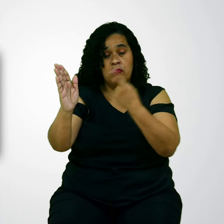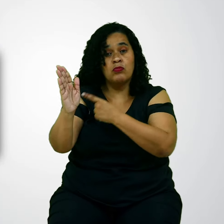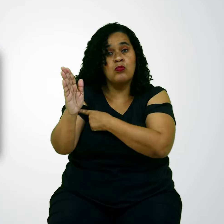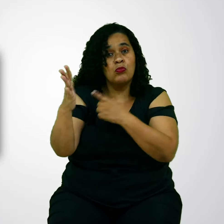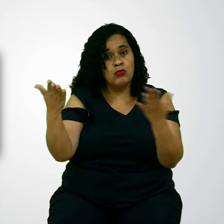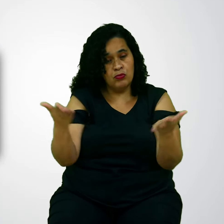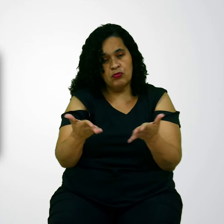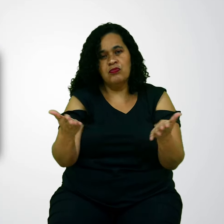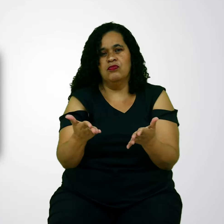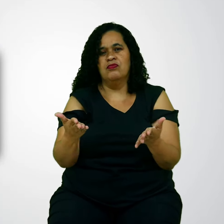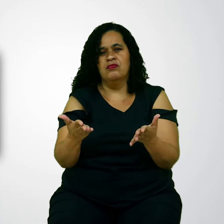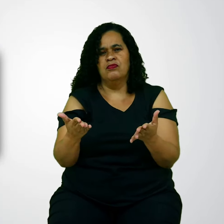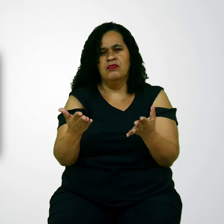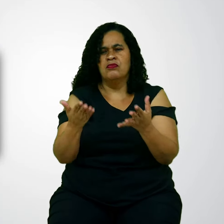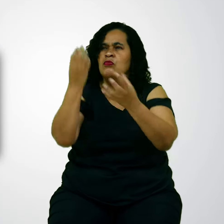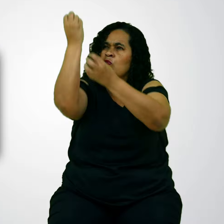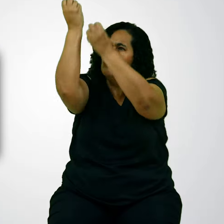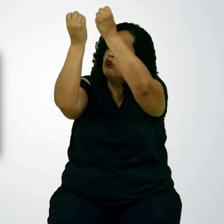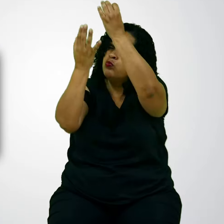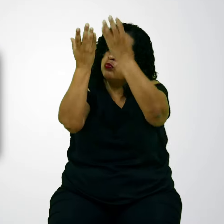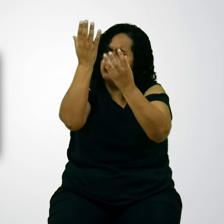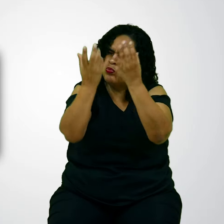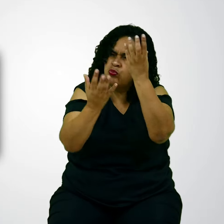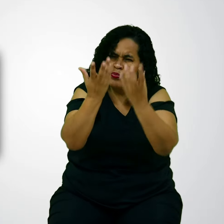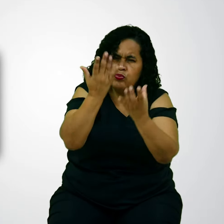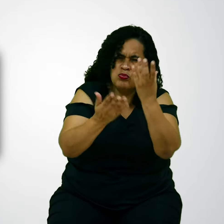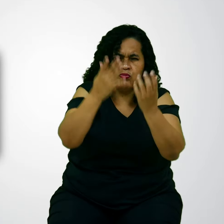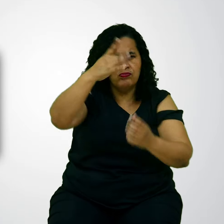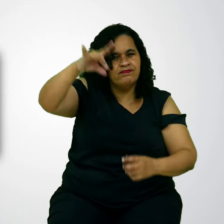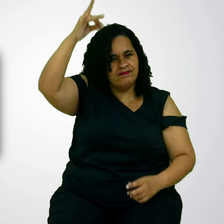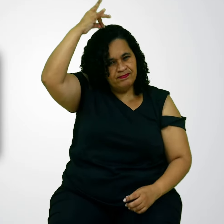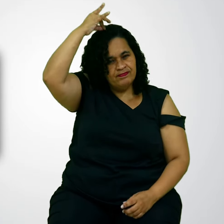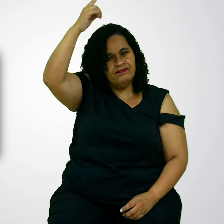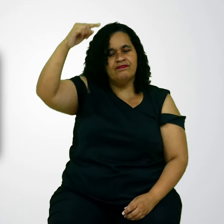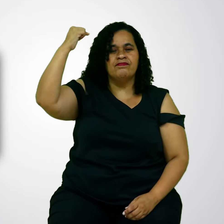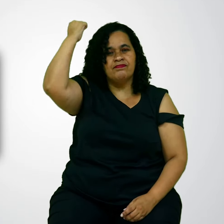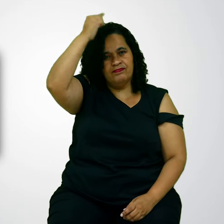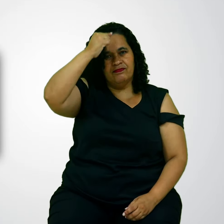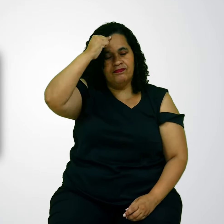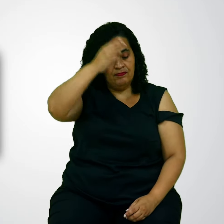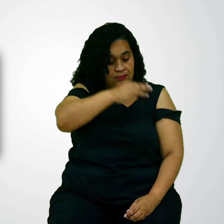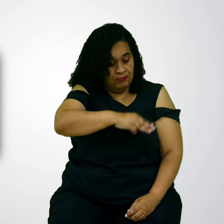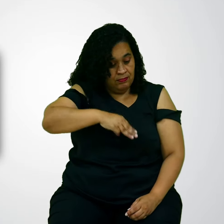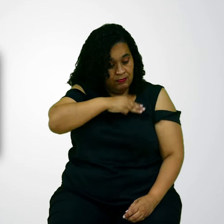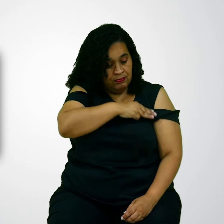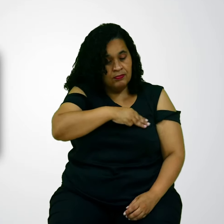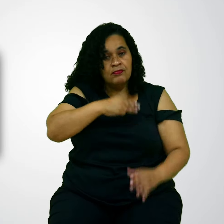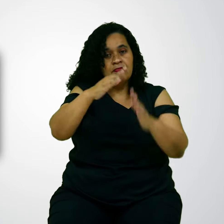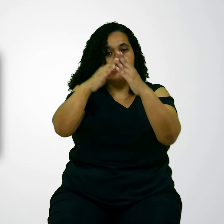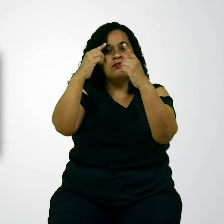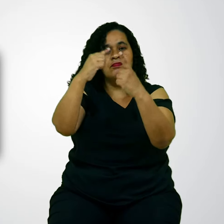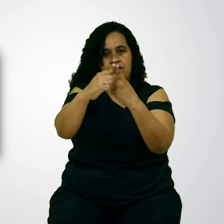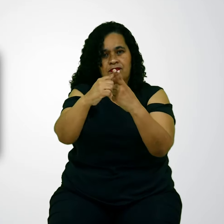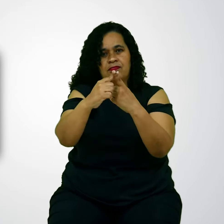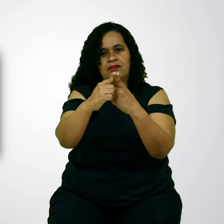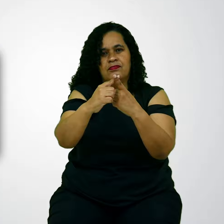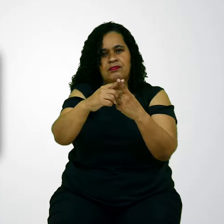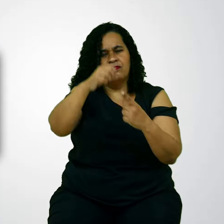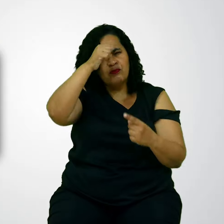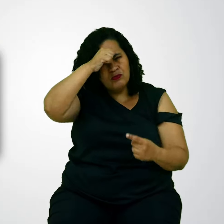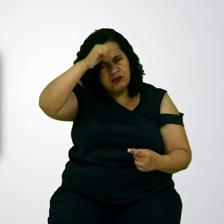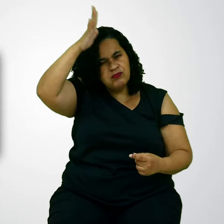Mantenha-se o fogo aceso na promessa, na missão da igreja, o avivamento para essa igreja. E nós vamos